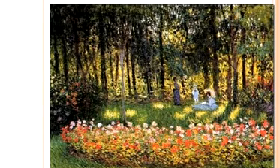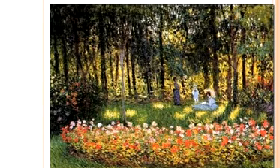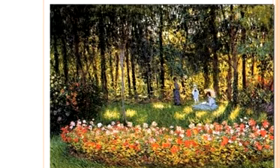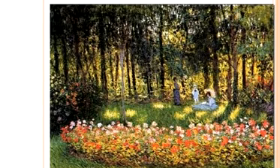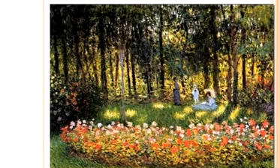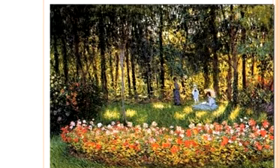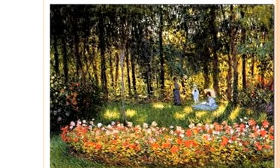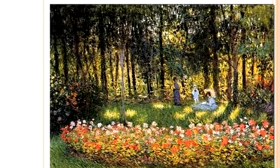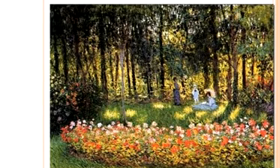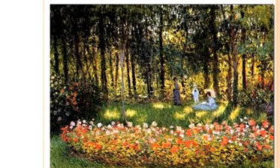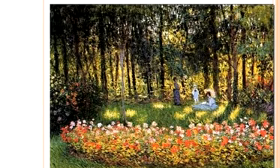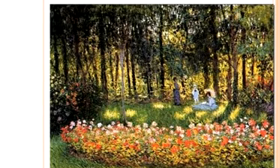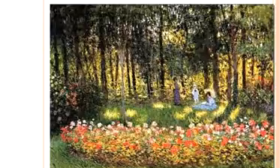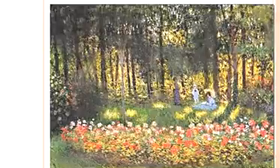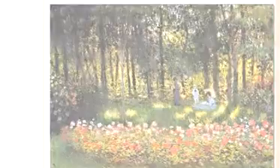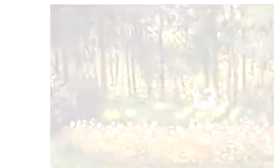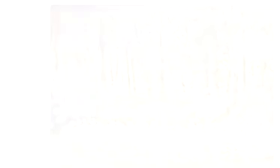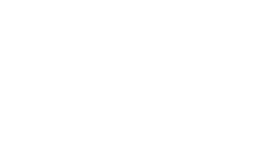XIX.